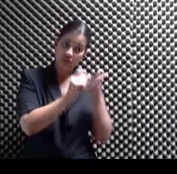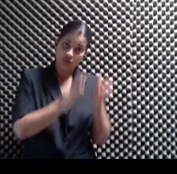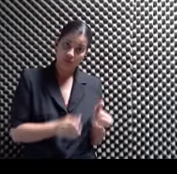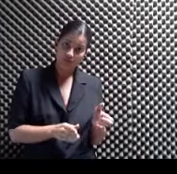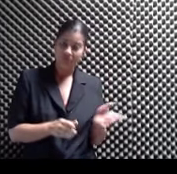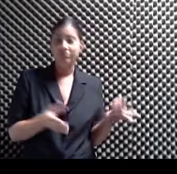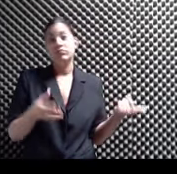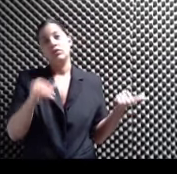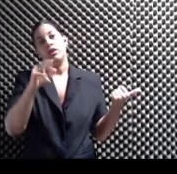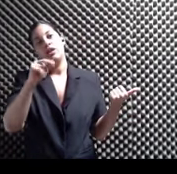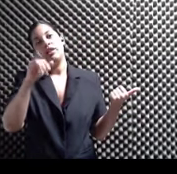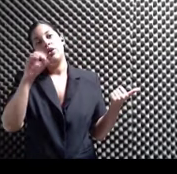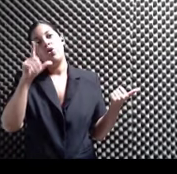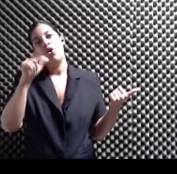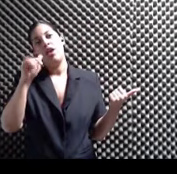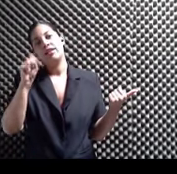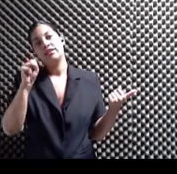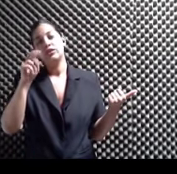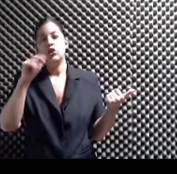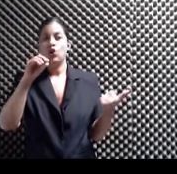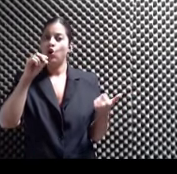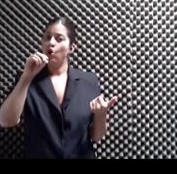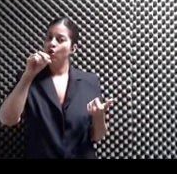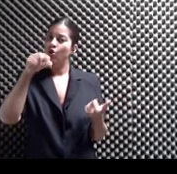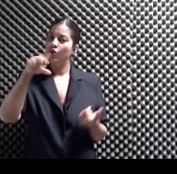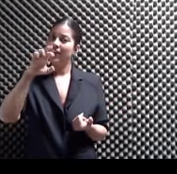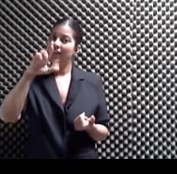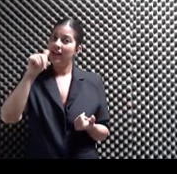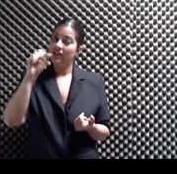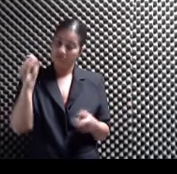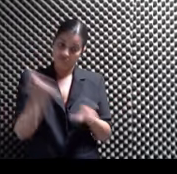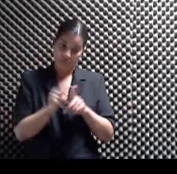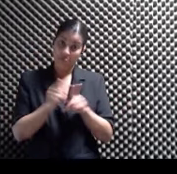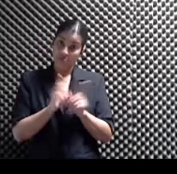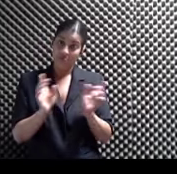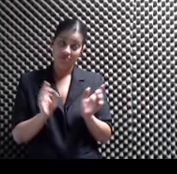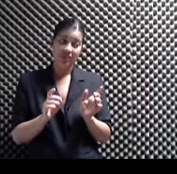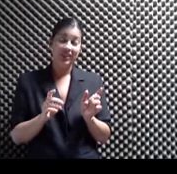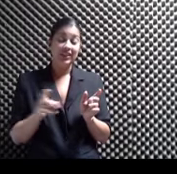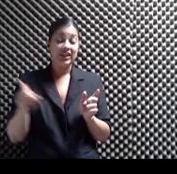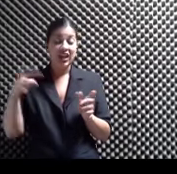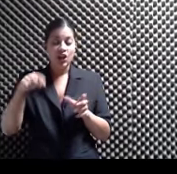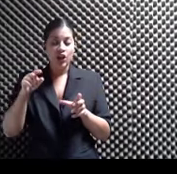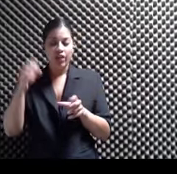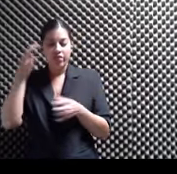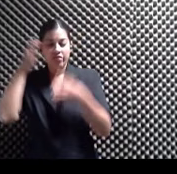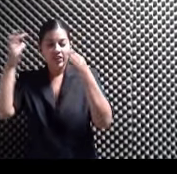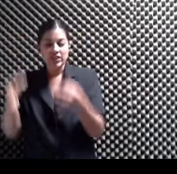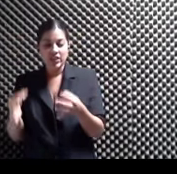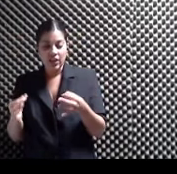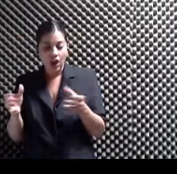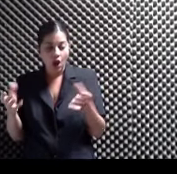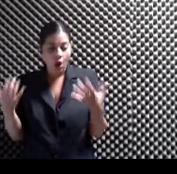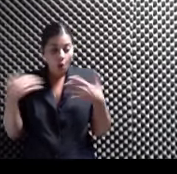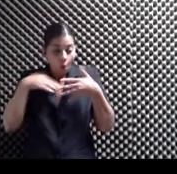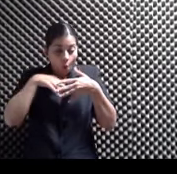Nicolás Nogueras también en un momento dado. Y entonces ellos en un momento dado deciden unirse y hacer una revista